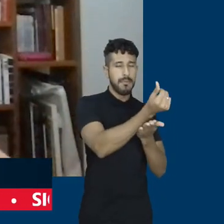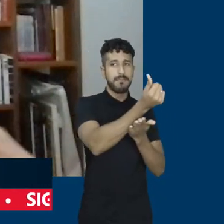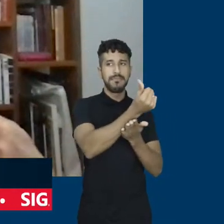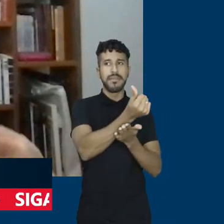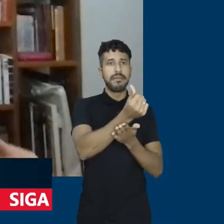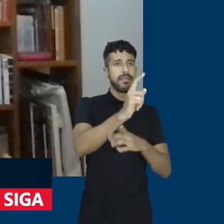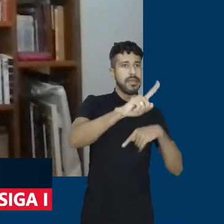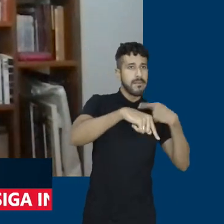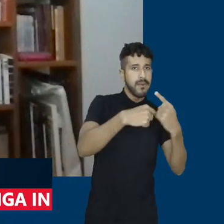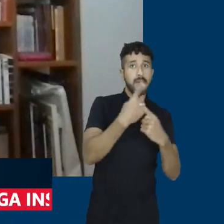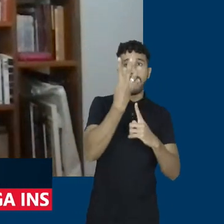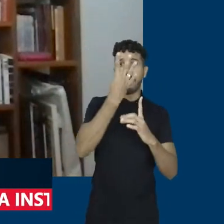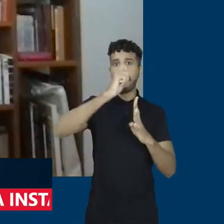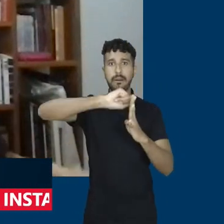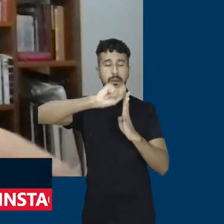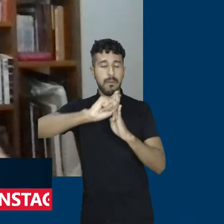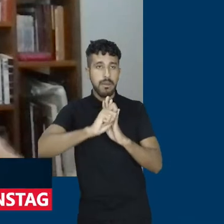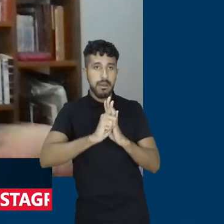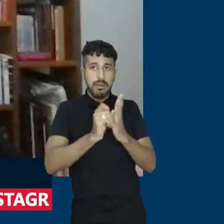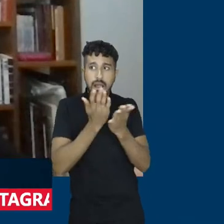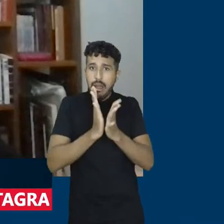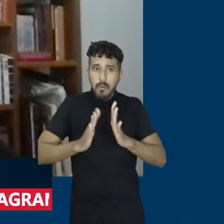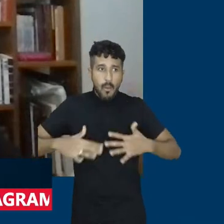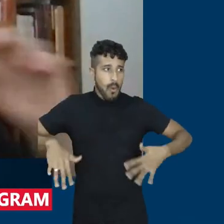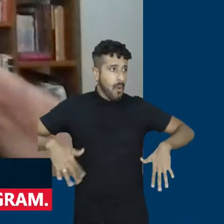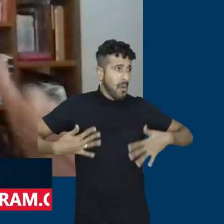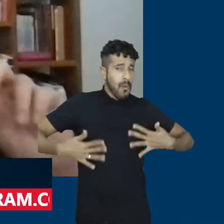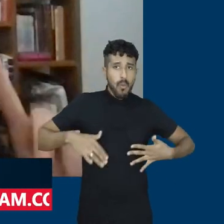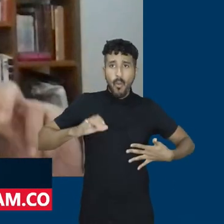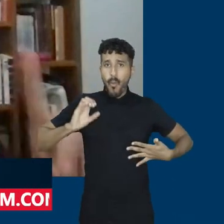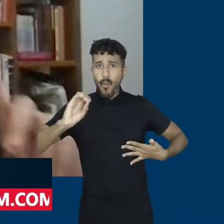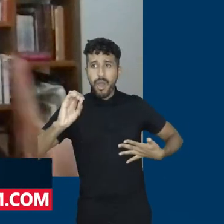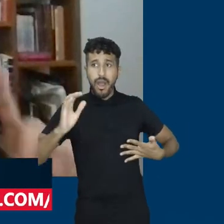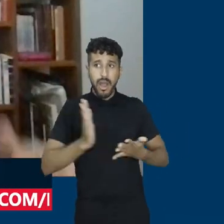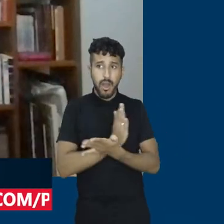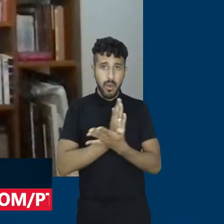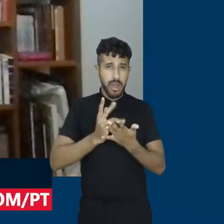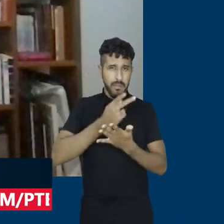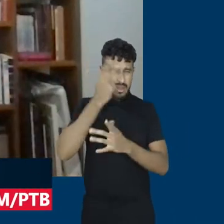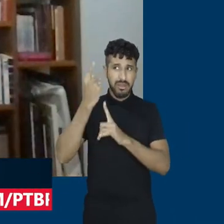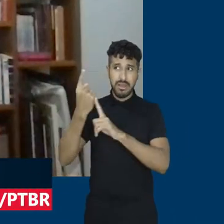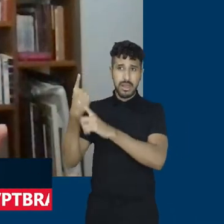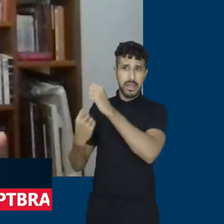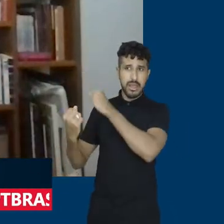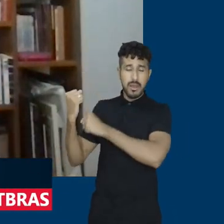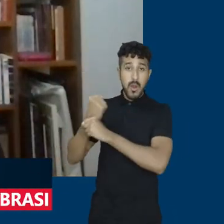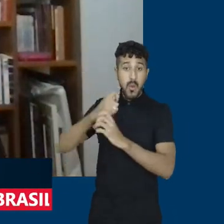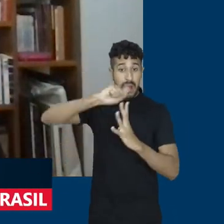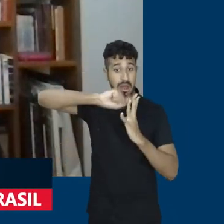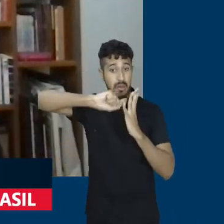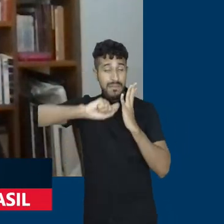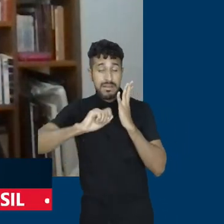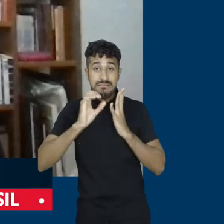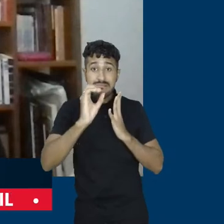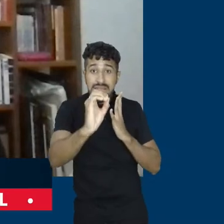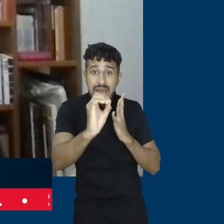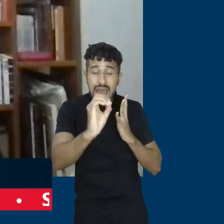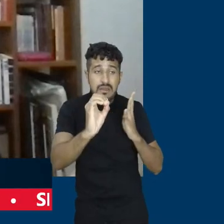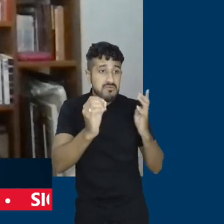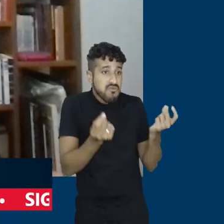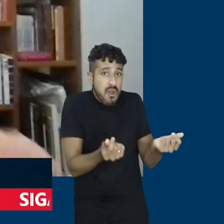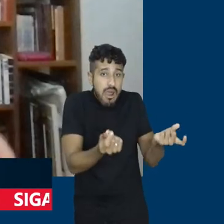metade, aí passa 4 meses sem auxílio nenhum, no zero. Teve gente no começo do ano passado que passou 4 meses no zero,